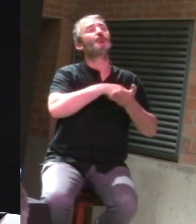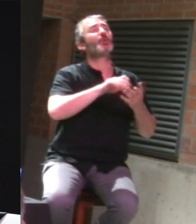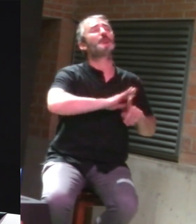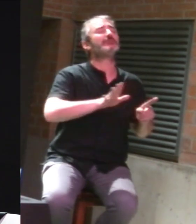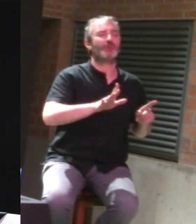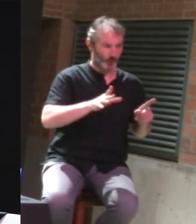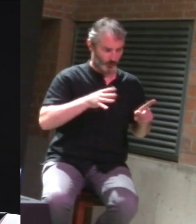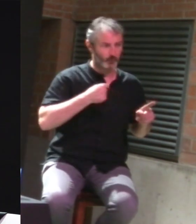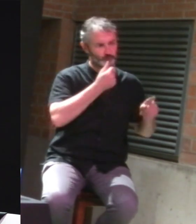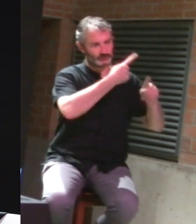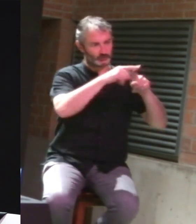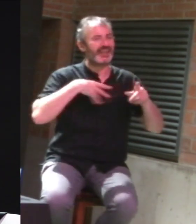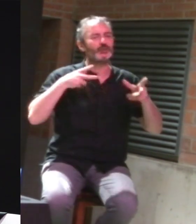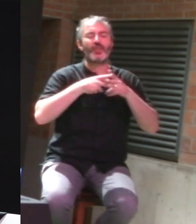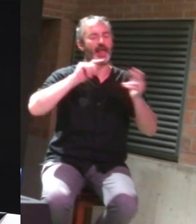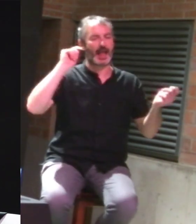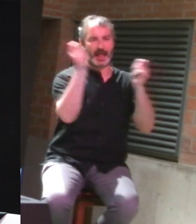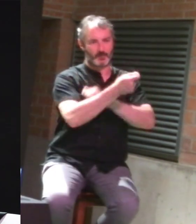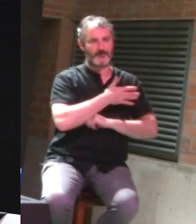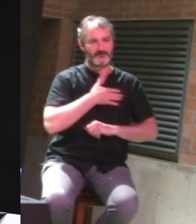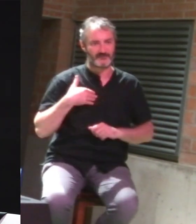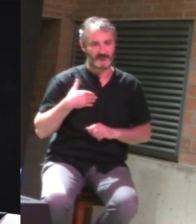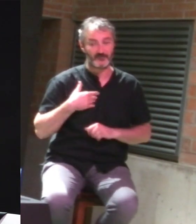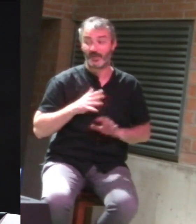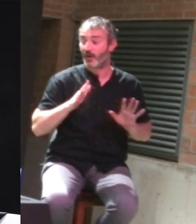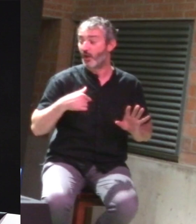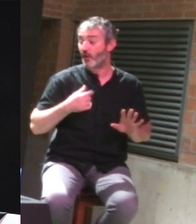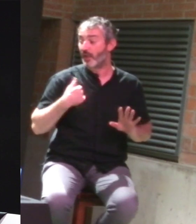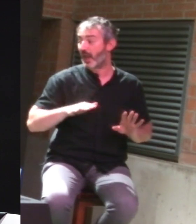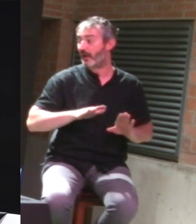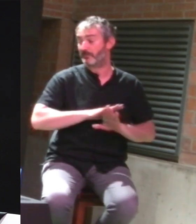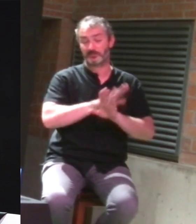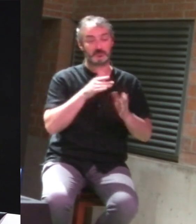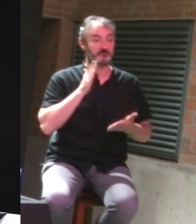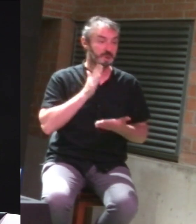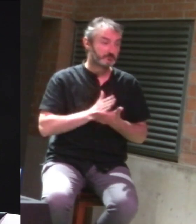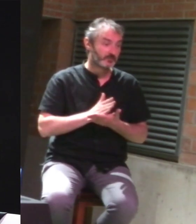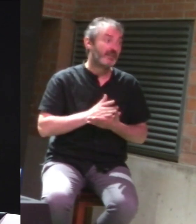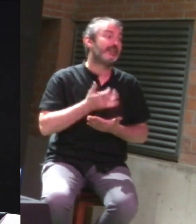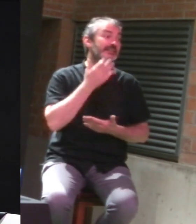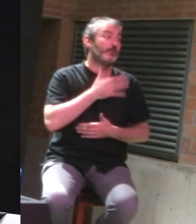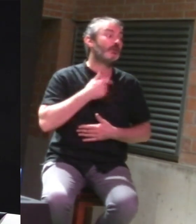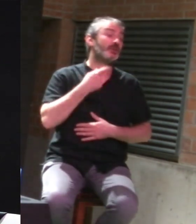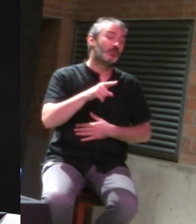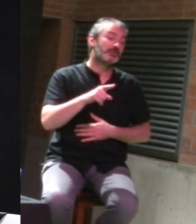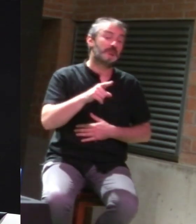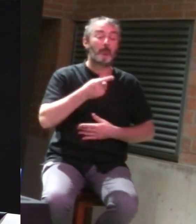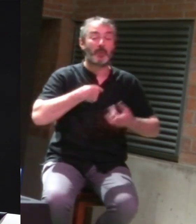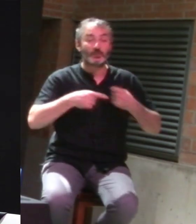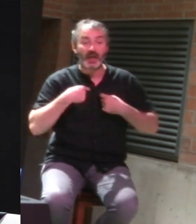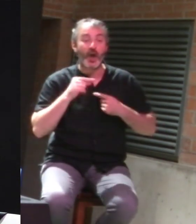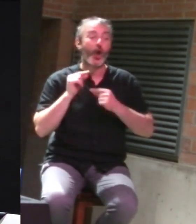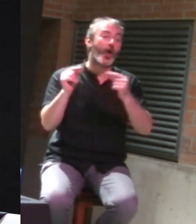sinó veritablement per canviar la societat. Jo ho deixaria aquí, si voleu després podem anar perfilant alguna cosa, o potser